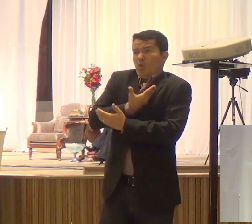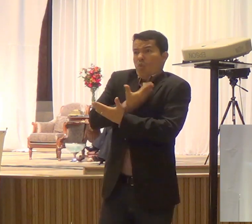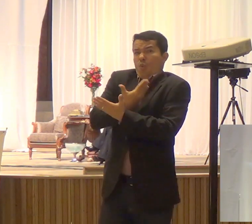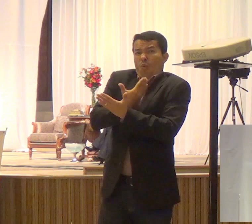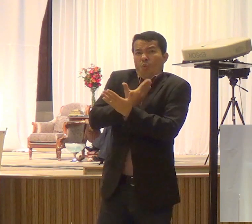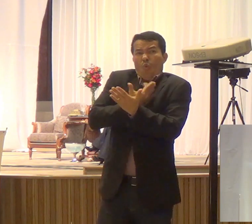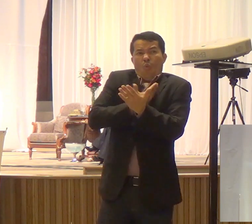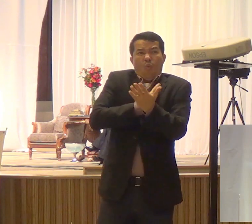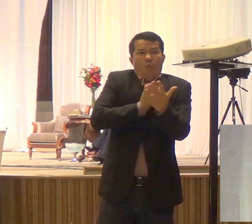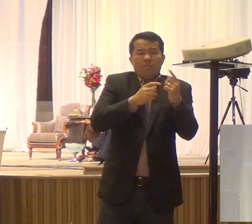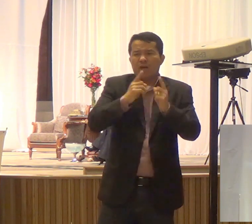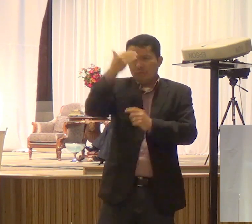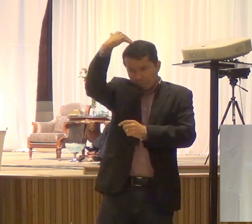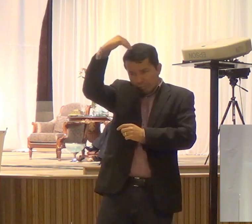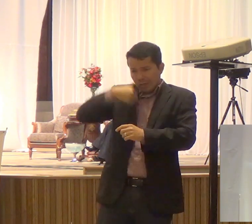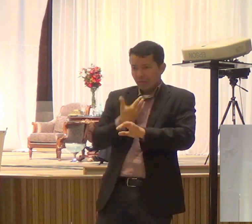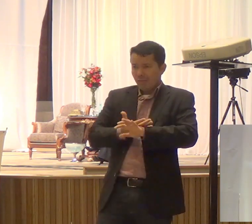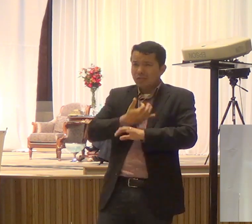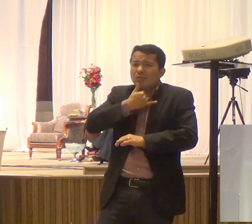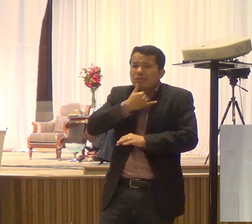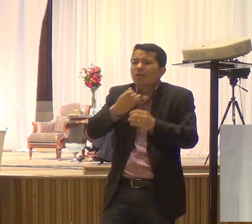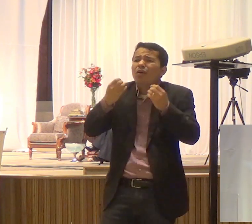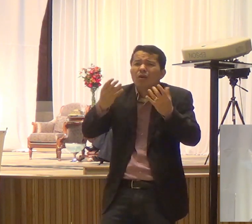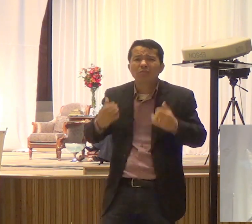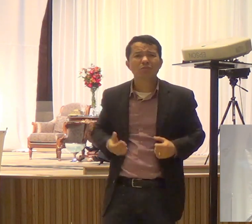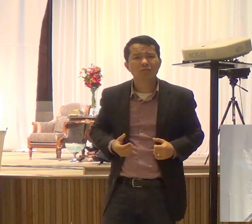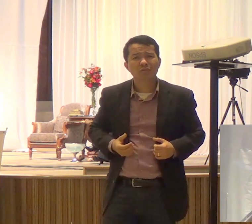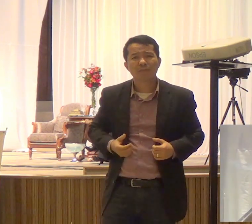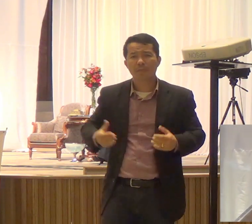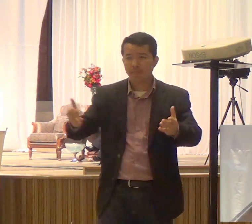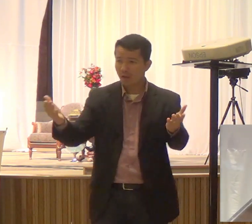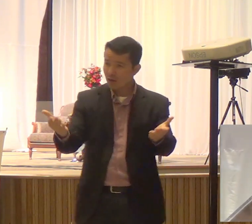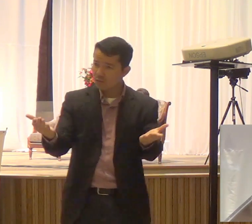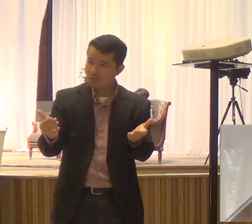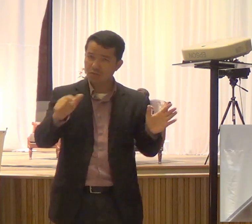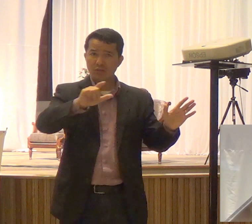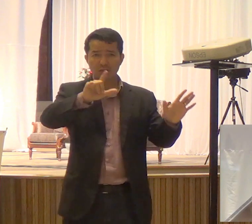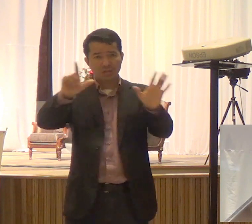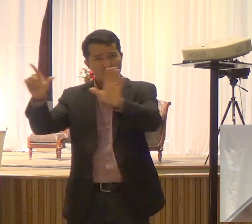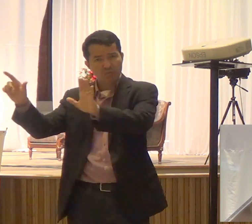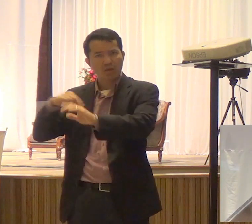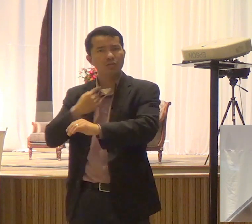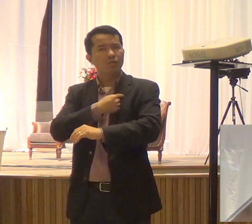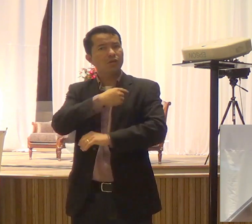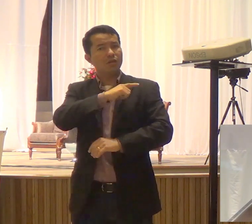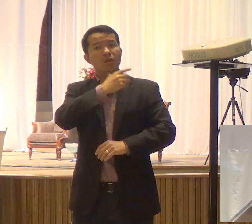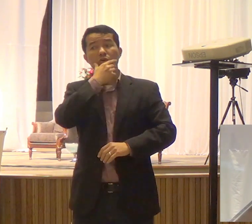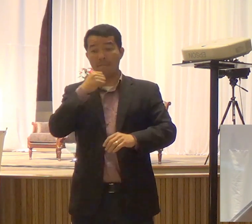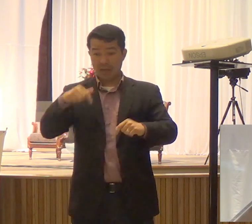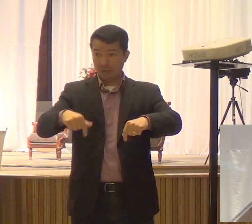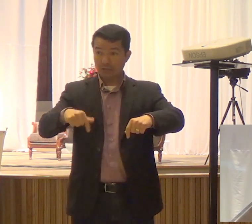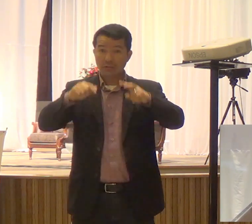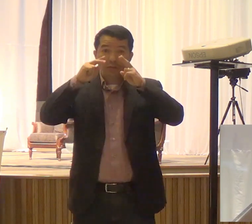semana ainda a gente estava escutando o testemunho de um dos nossos irmãos, falando isso mesmo, falando exatamente isso, abrindo o coração, dizendo, olha,